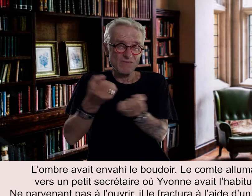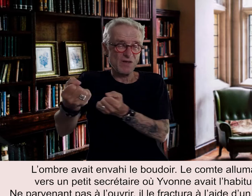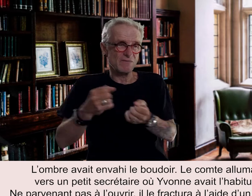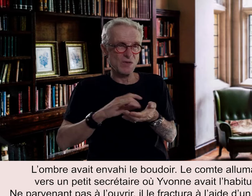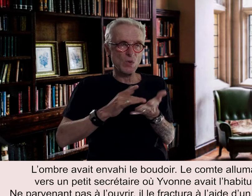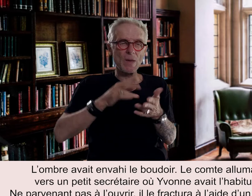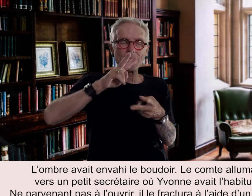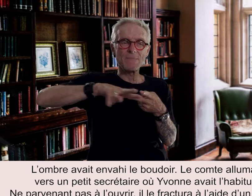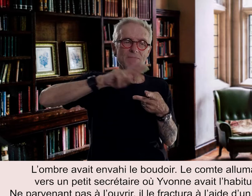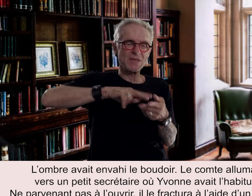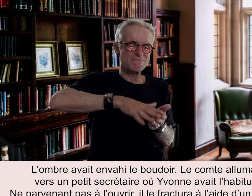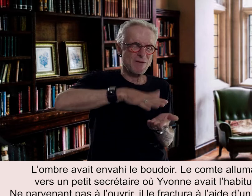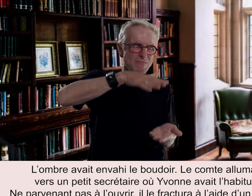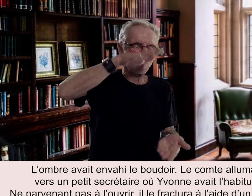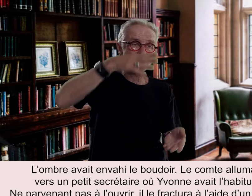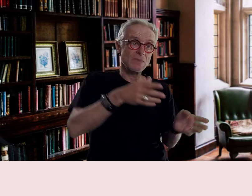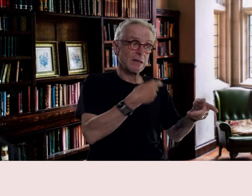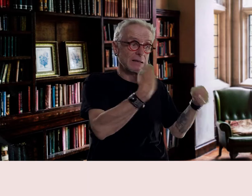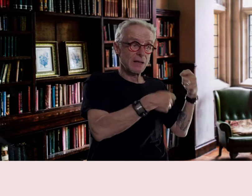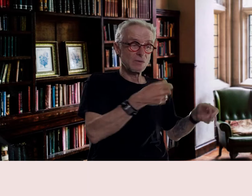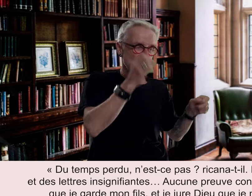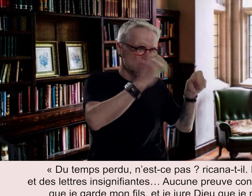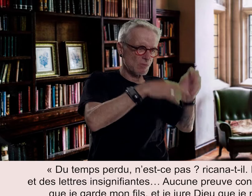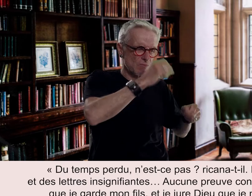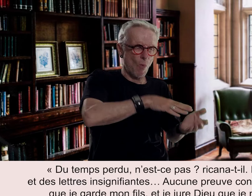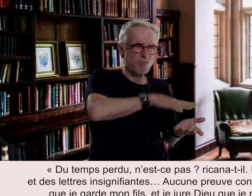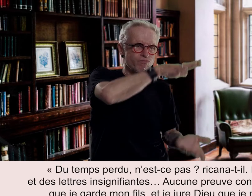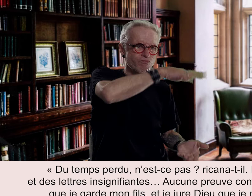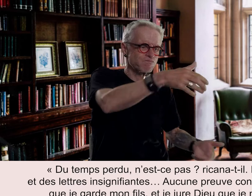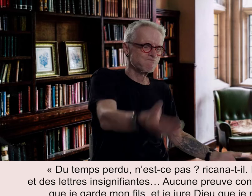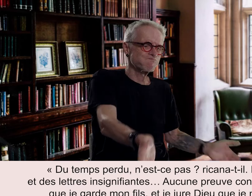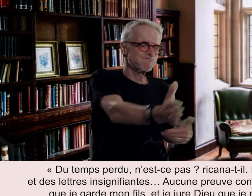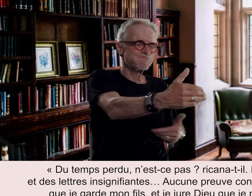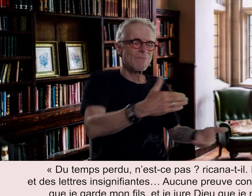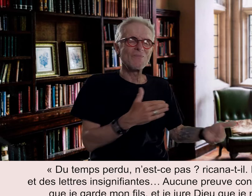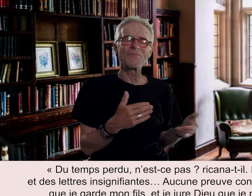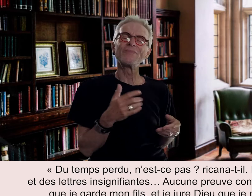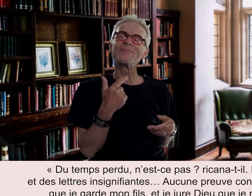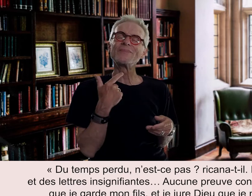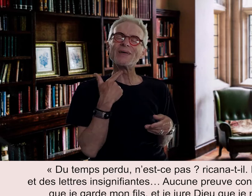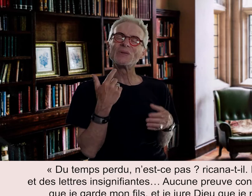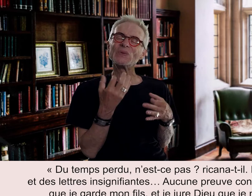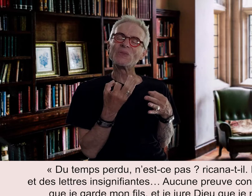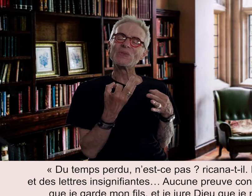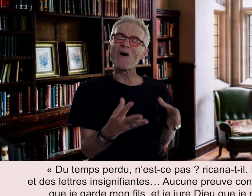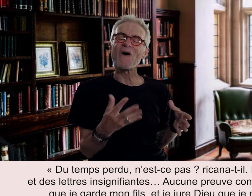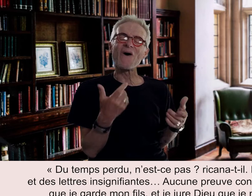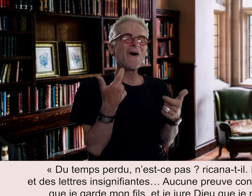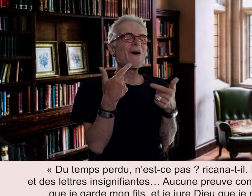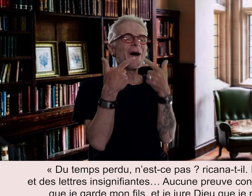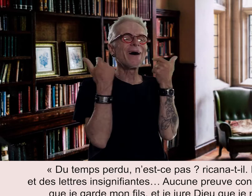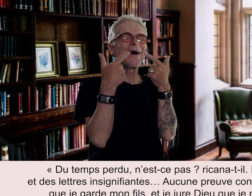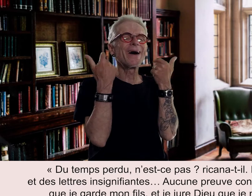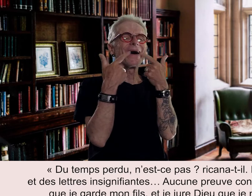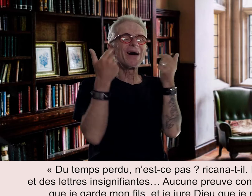fit un monceau qui l'emporta dans un carton. « Du temps perdu, n'est-ce pas ? » ricana-t-il. « Rien que